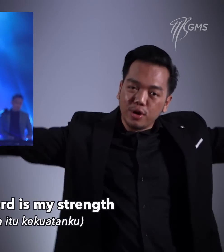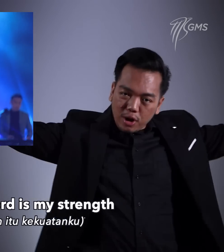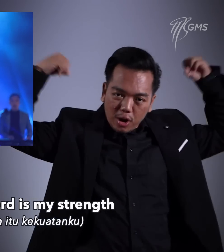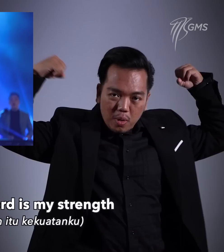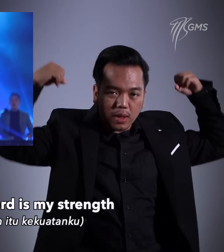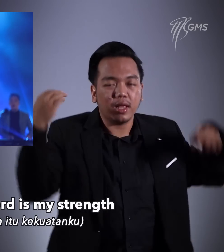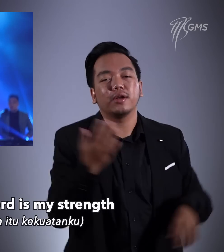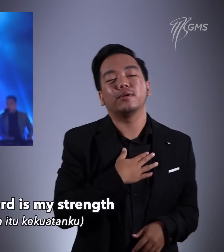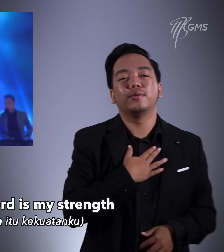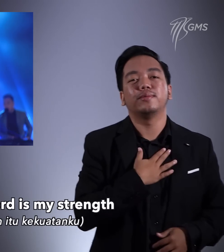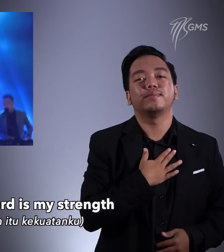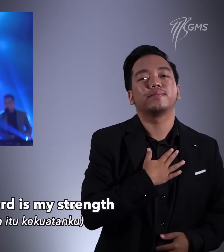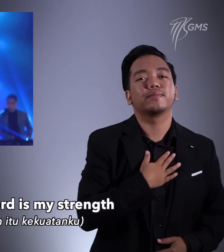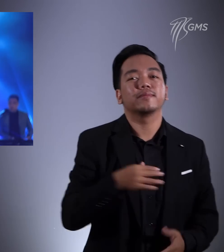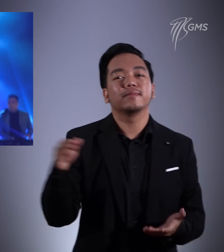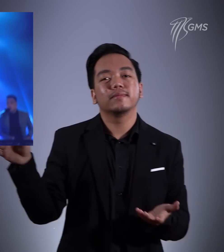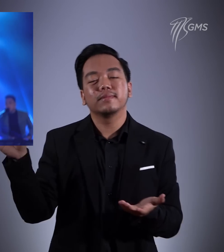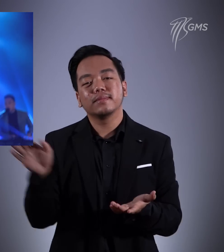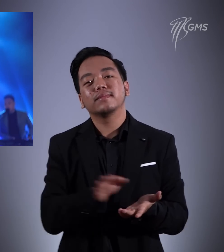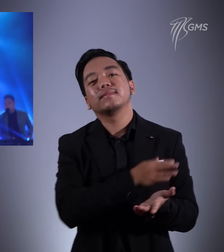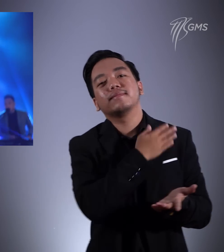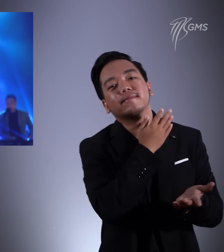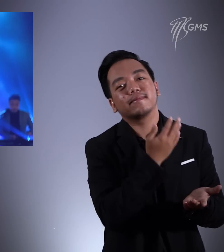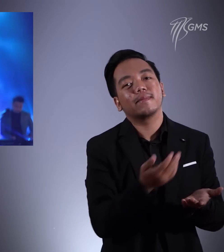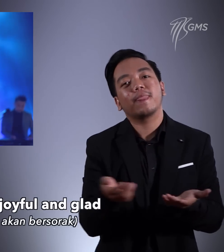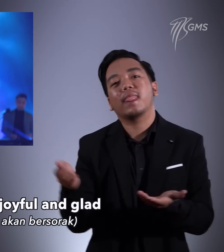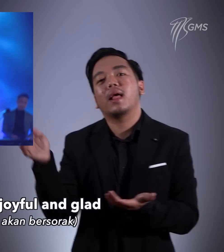is my strength.